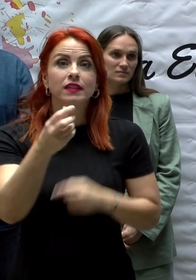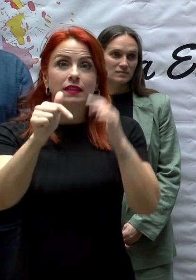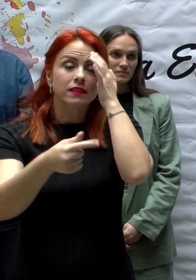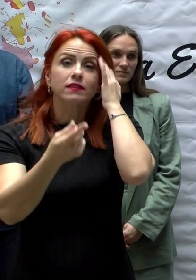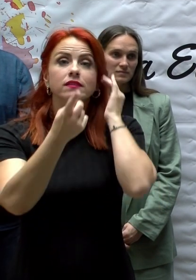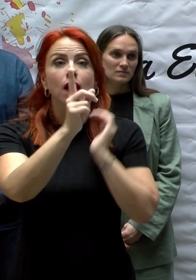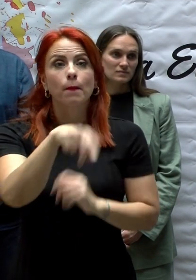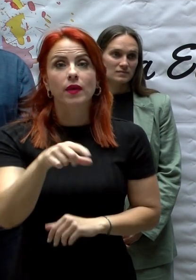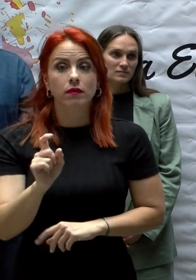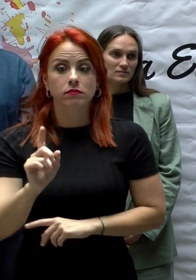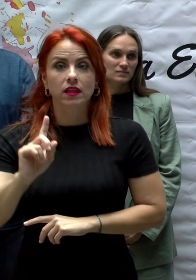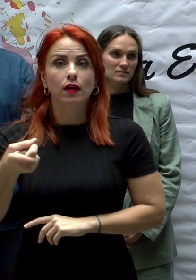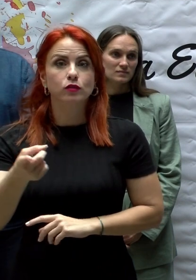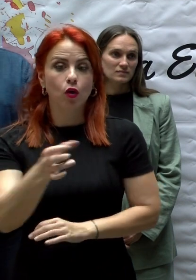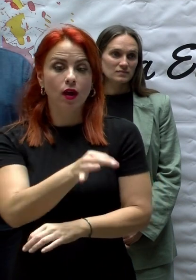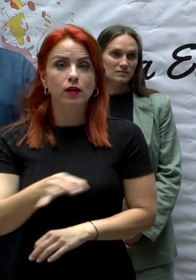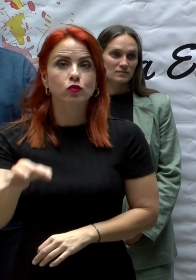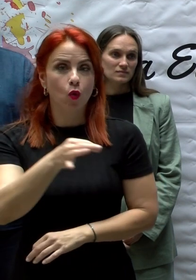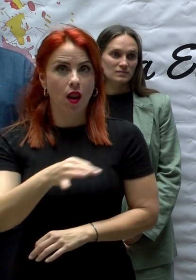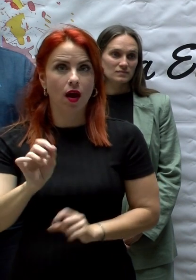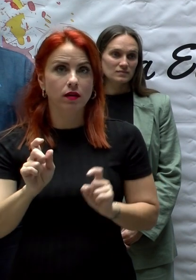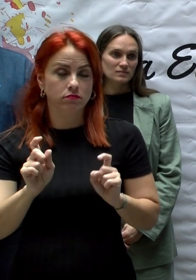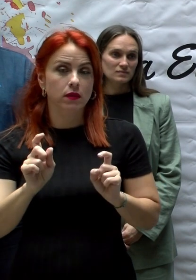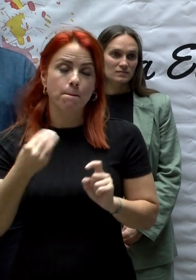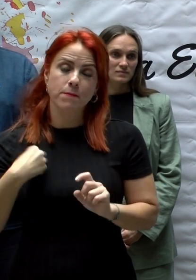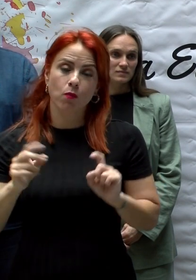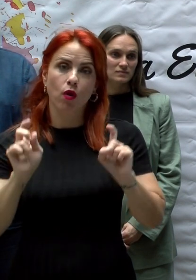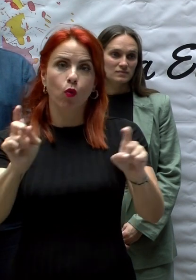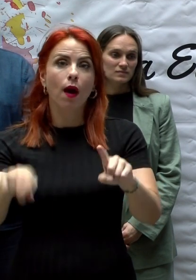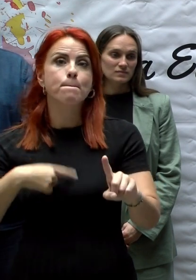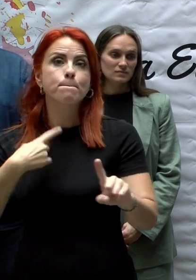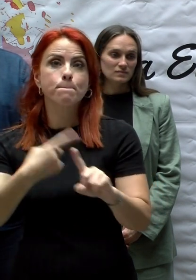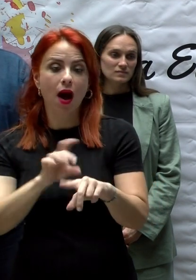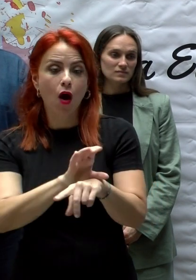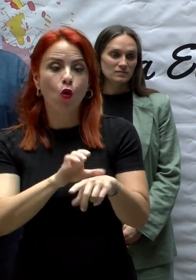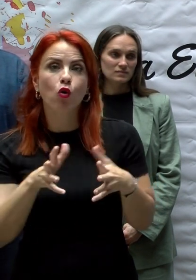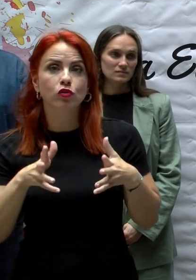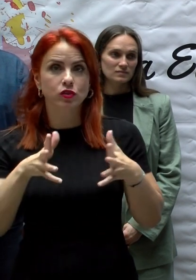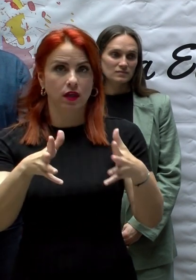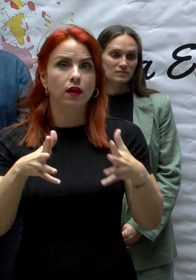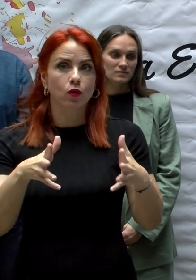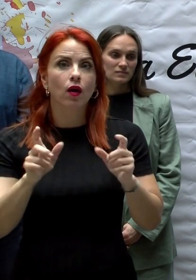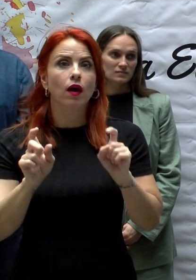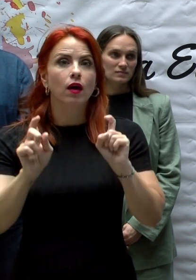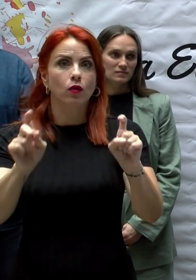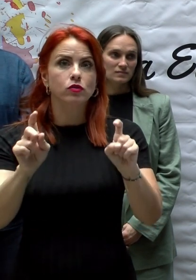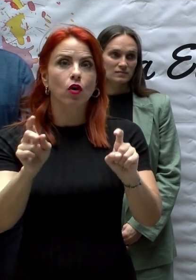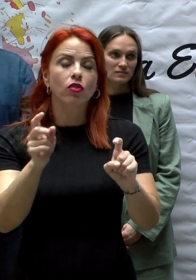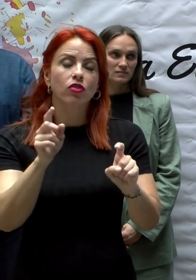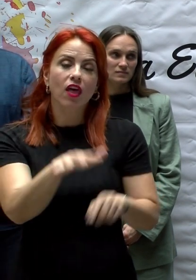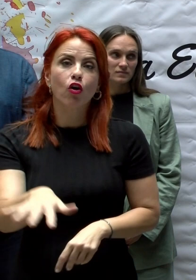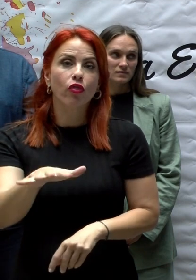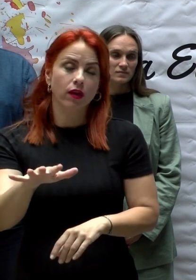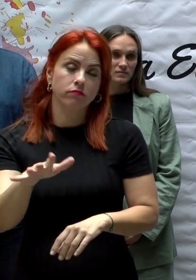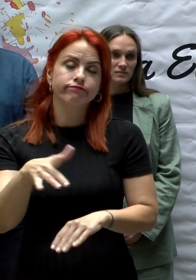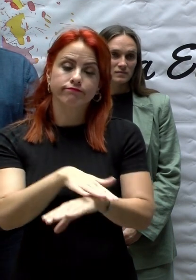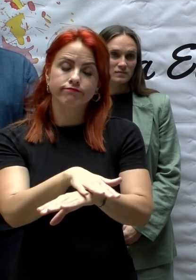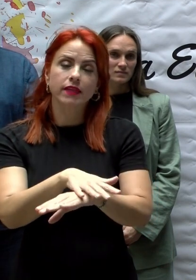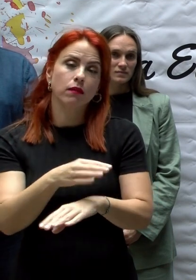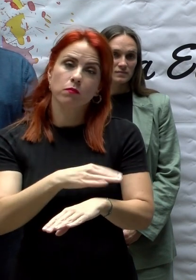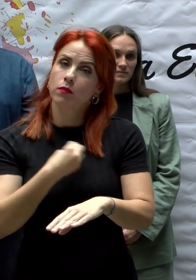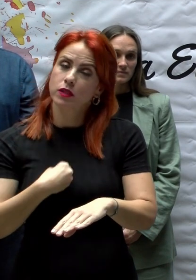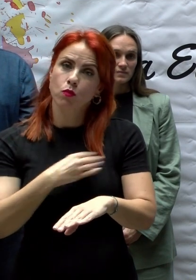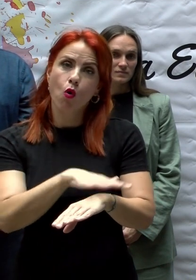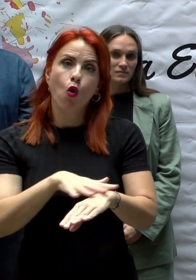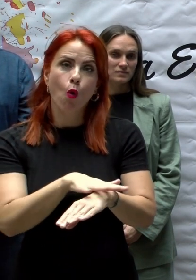Dirección Insular de Educación y a la Consejería de Educación en particular del Gobierno de Canarias, porque creo que trabajando